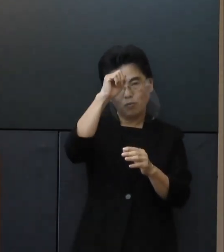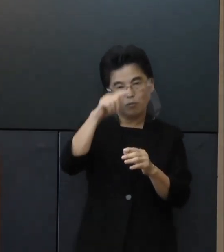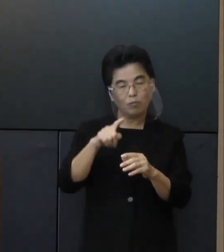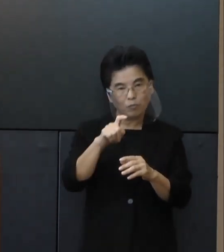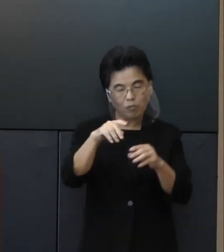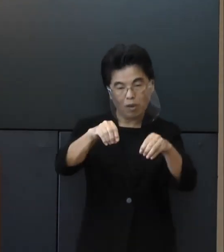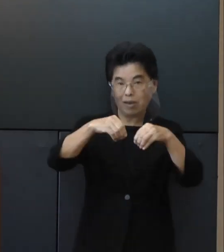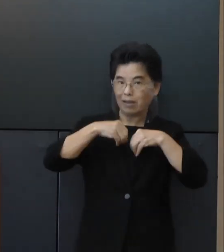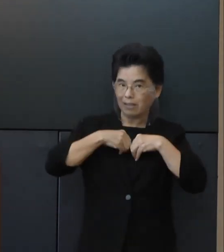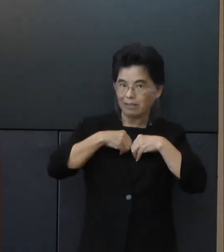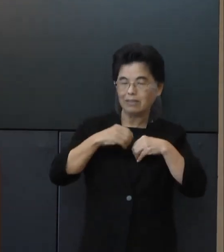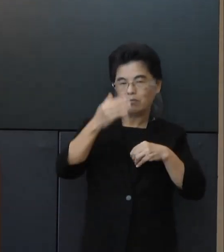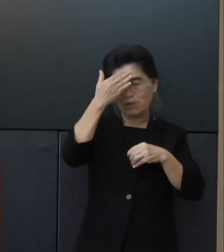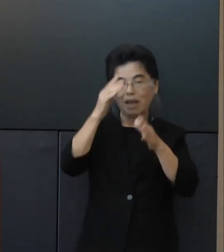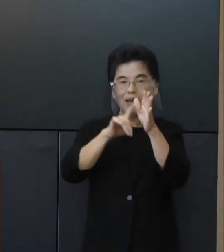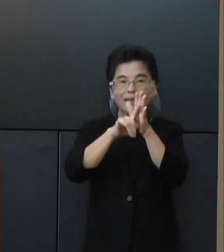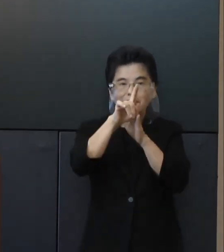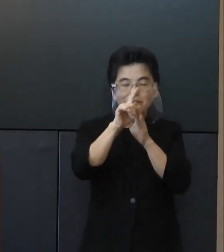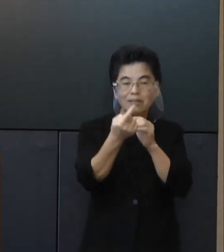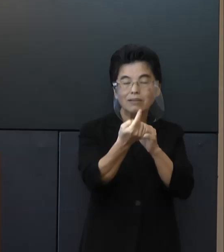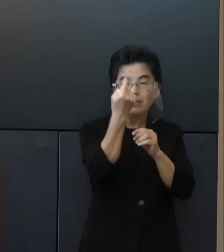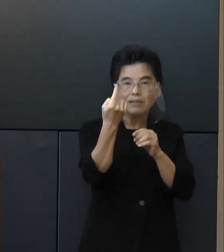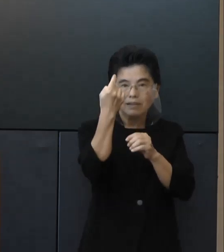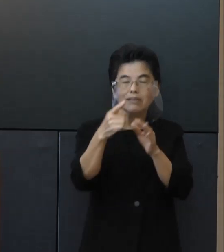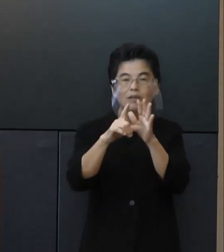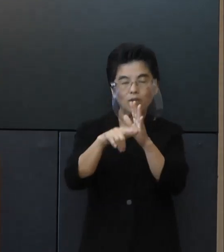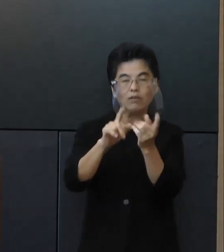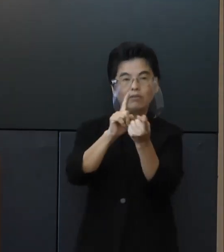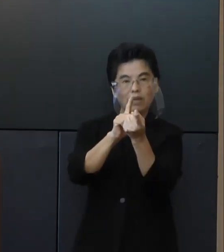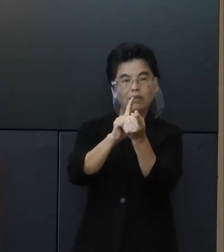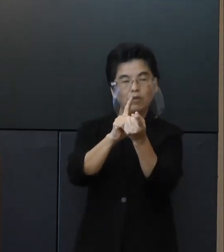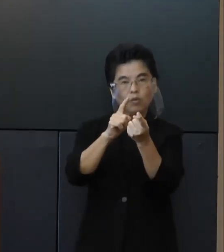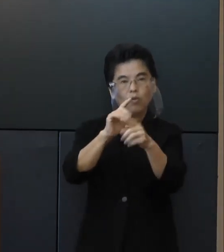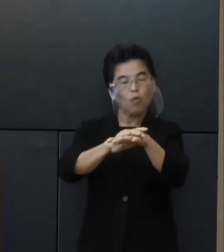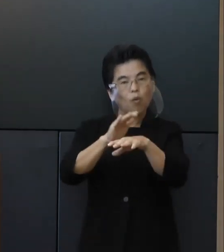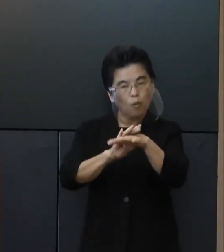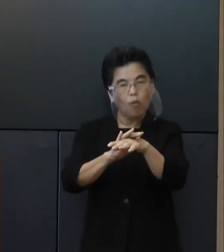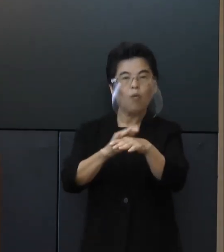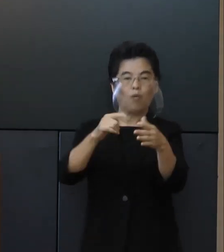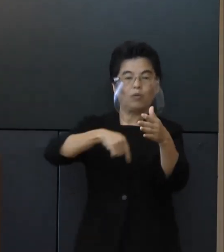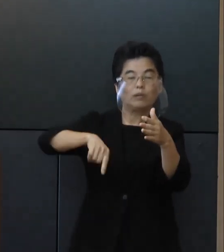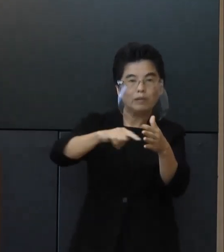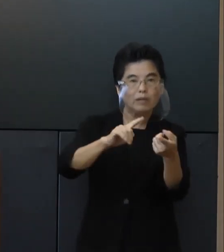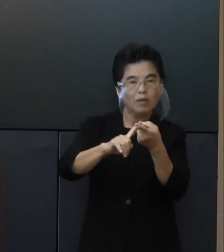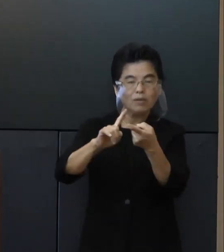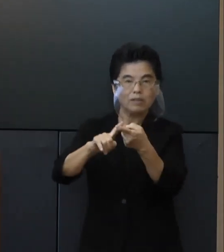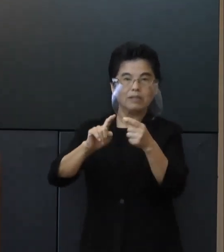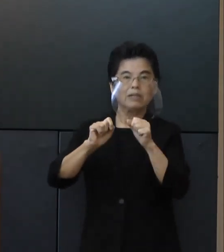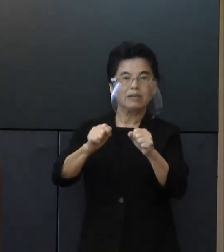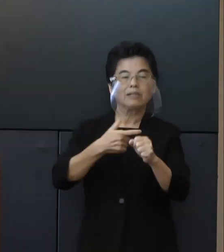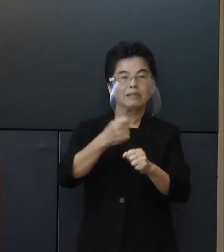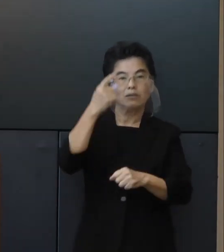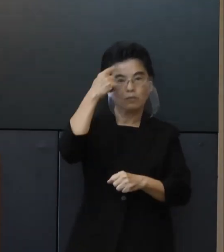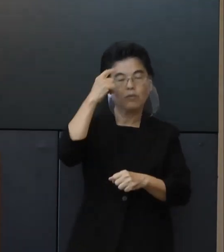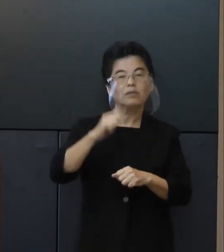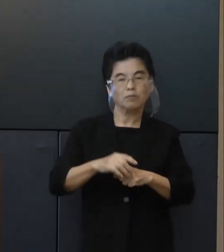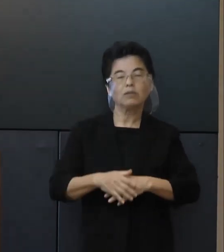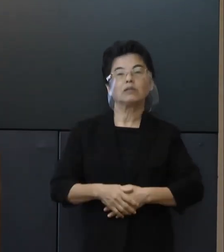感染懸念者とか発熱者が出た場合の対応についてしっかりと取り組んでいきたいというふうに思っております。